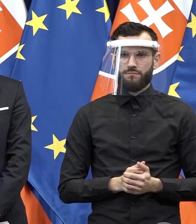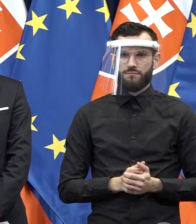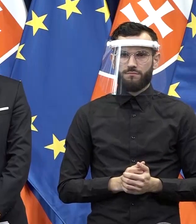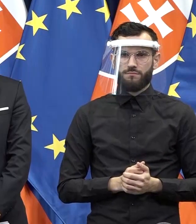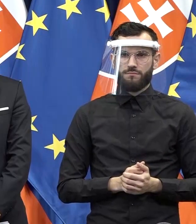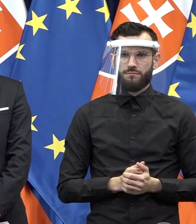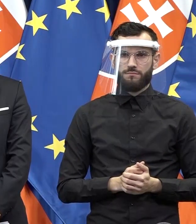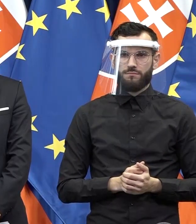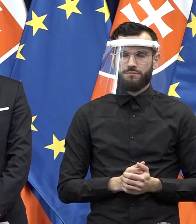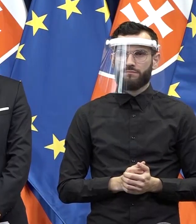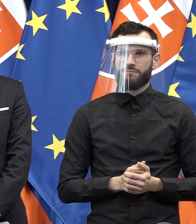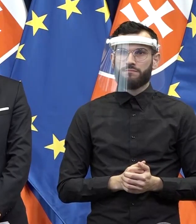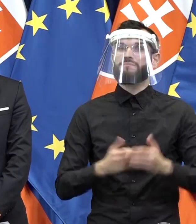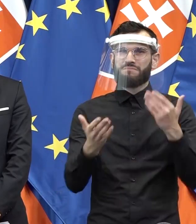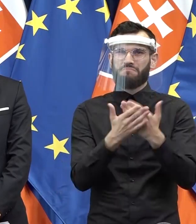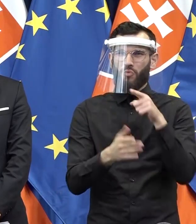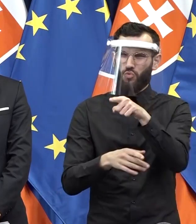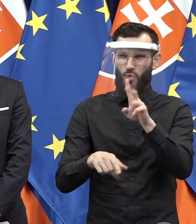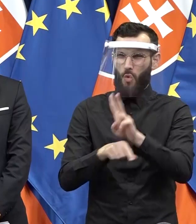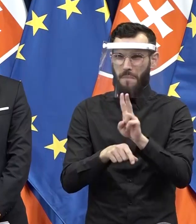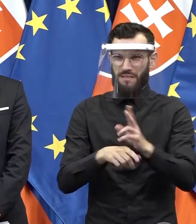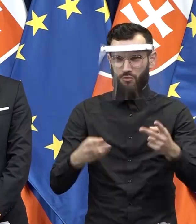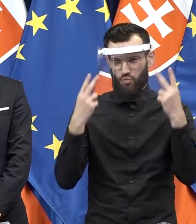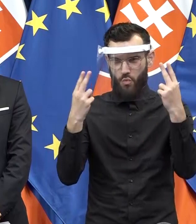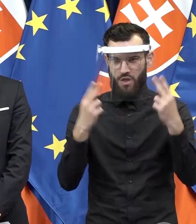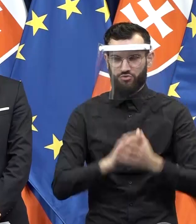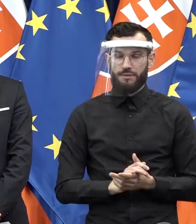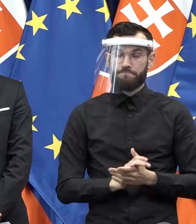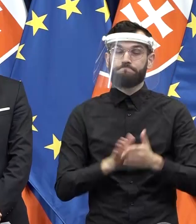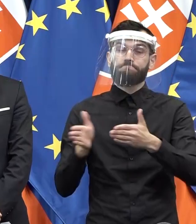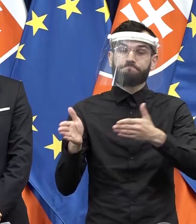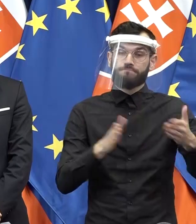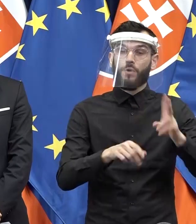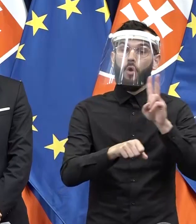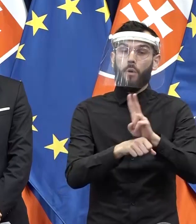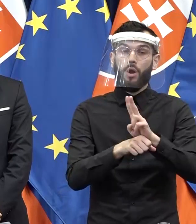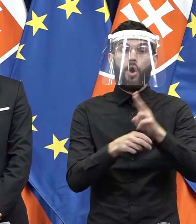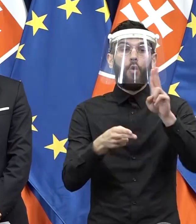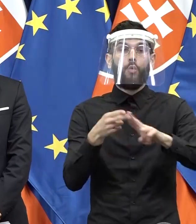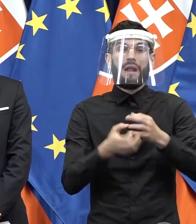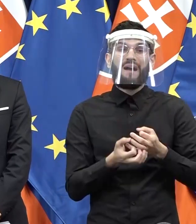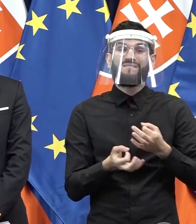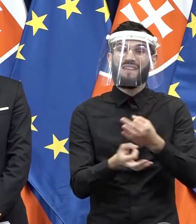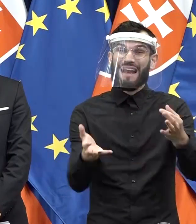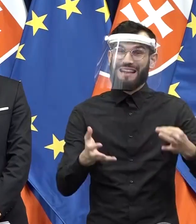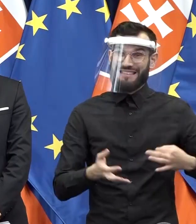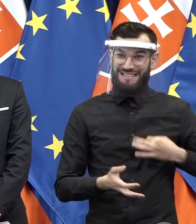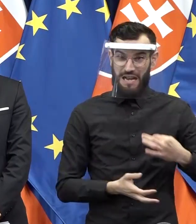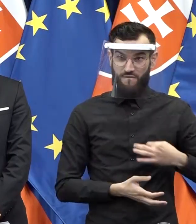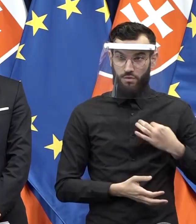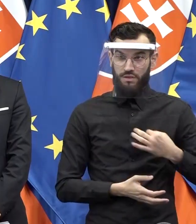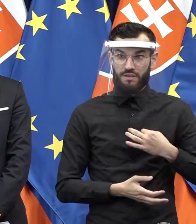A preto teda vlastne toto opatrenie príjmame. Ďalšie opatrenie. Úrad verejného zdravotníctva vydá opatrenie, ktorým